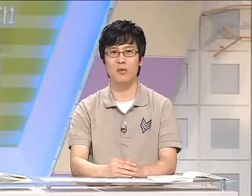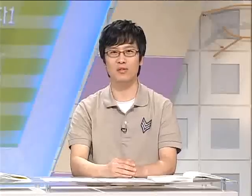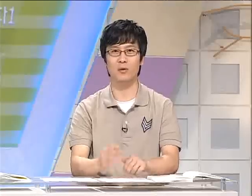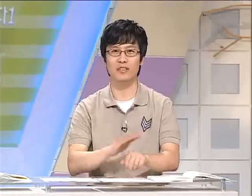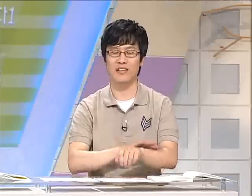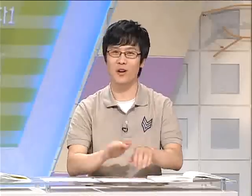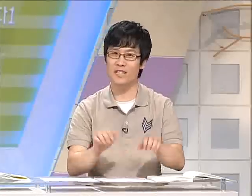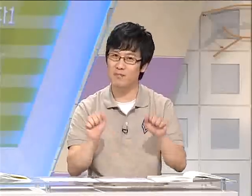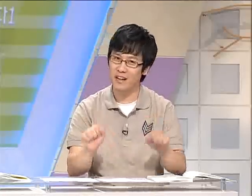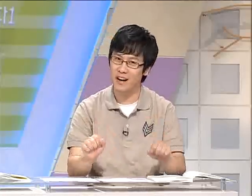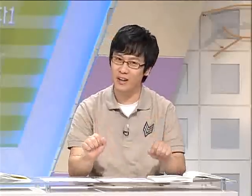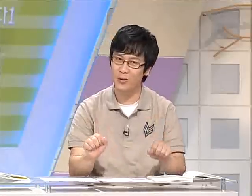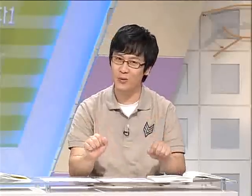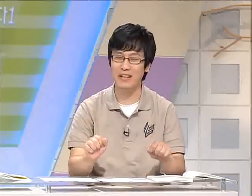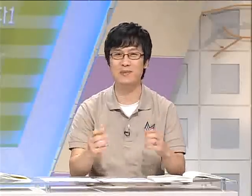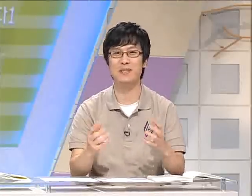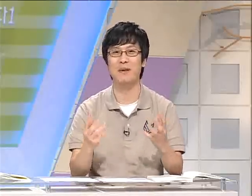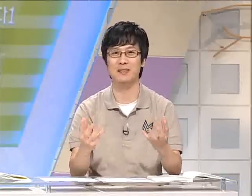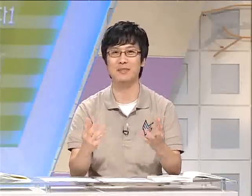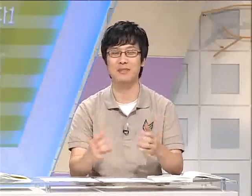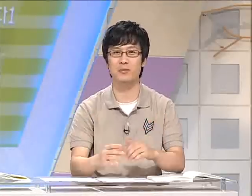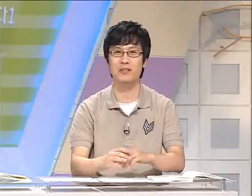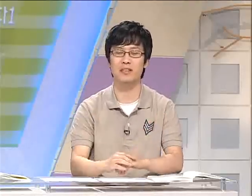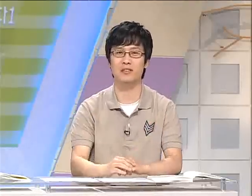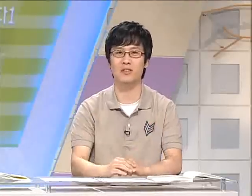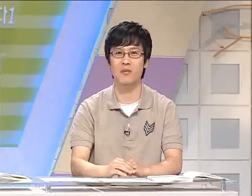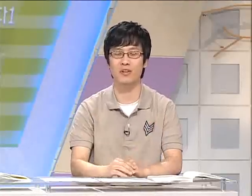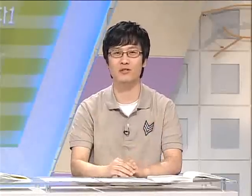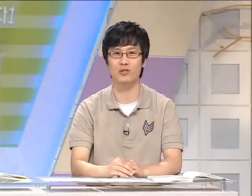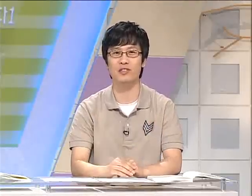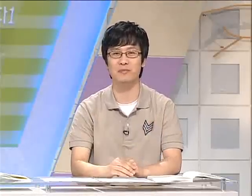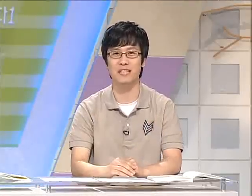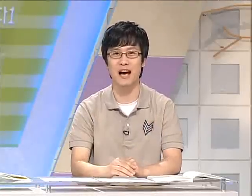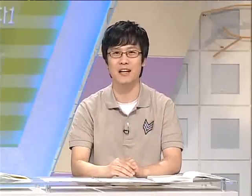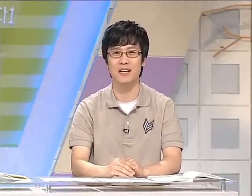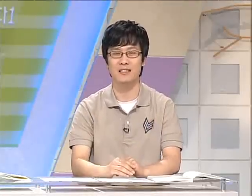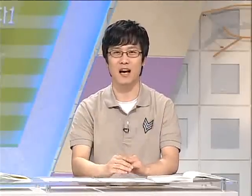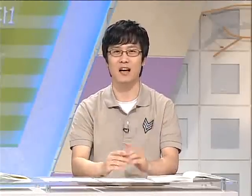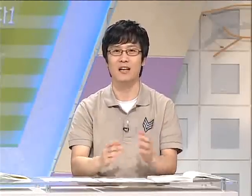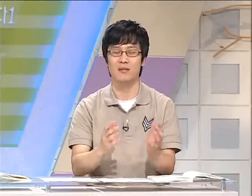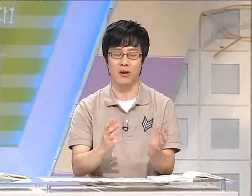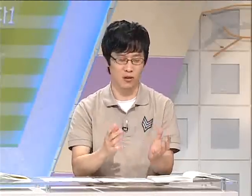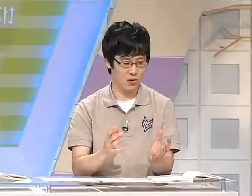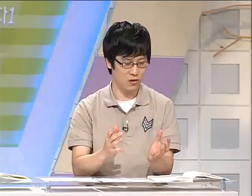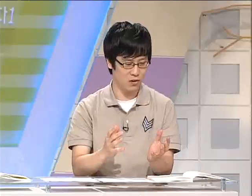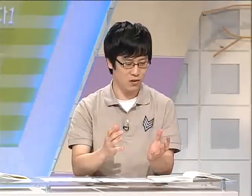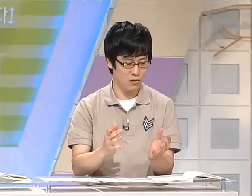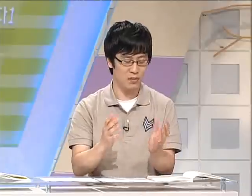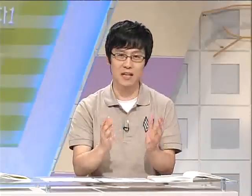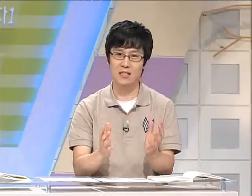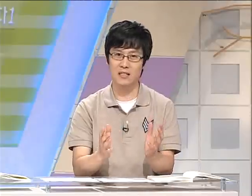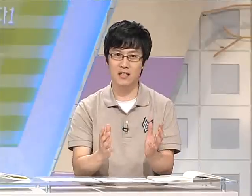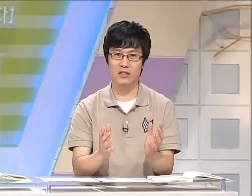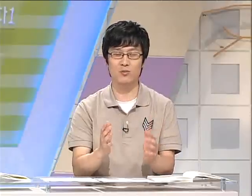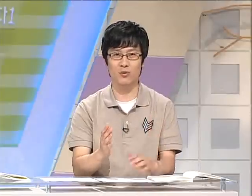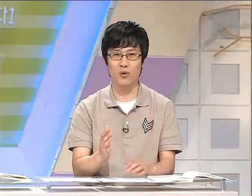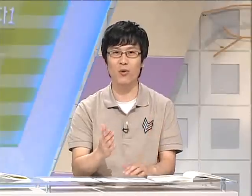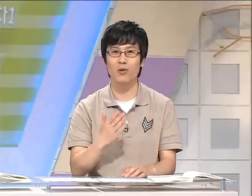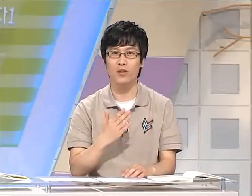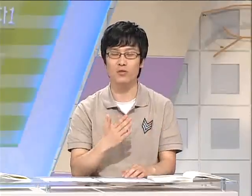여보세요는 안녕하십니까? 말씀을 방금 이미애 선생님께서 설명을 해주셨습니다. 자, 미나씨를 부르고 저는